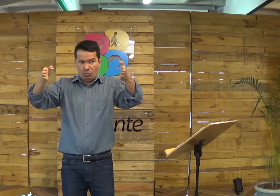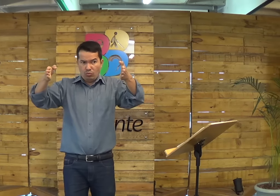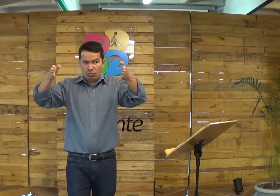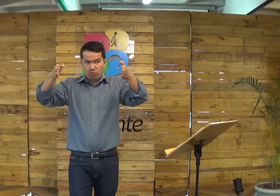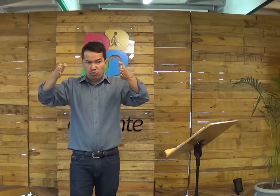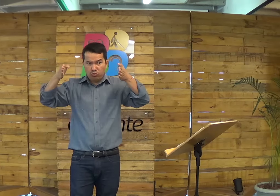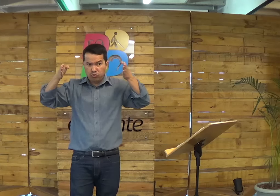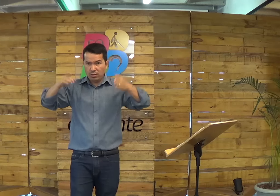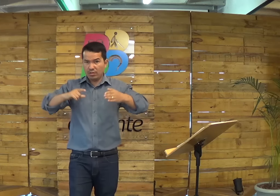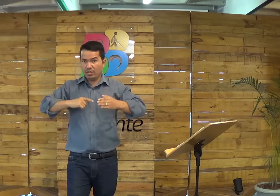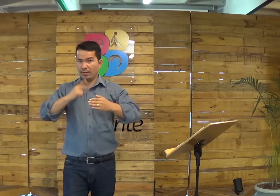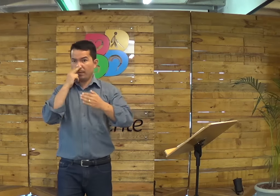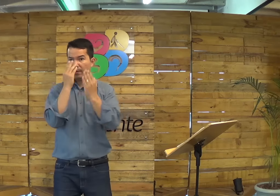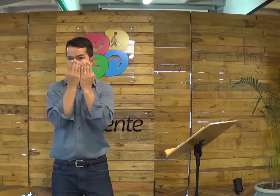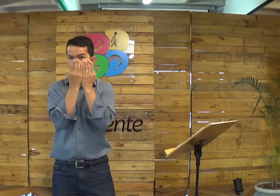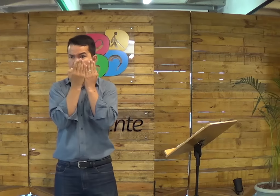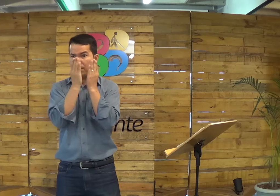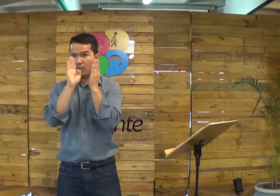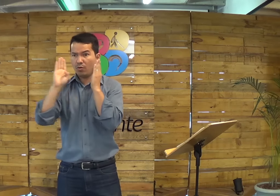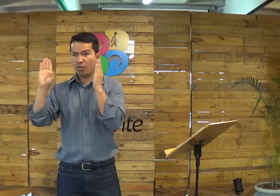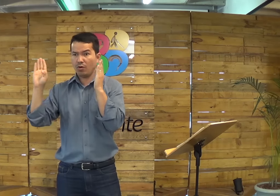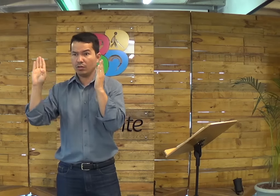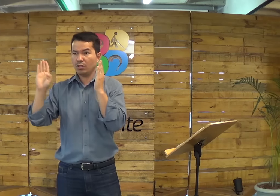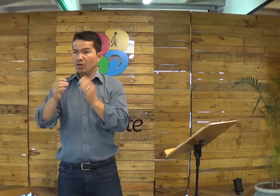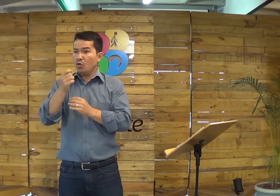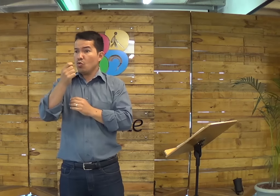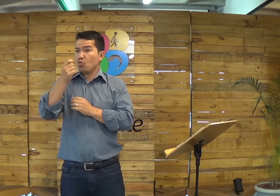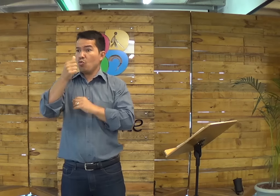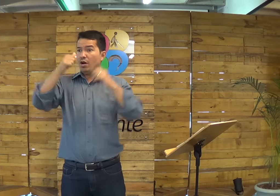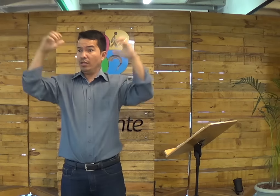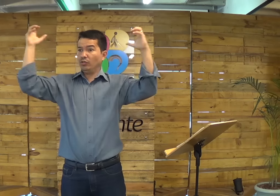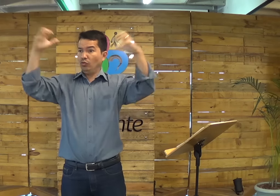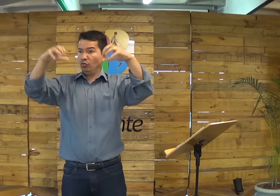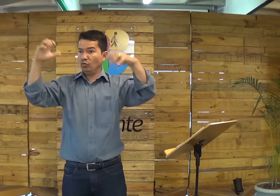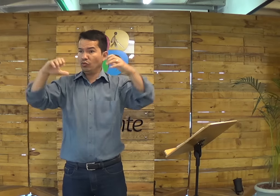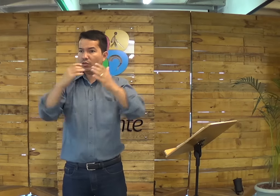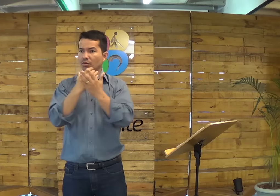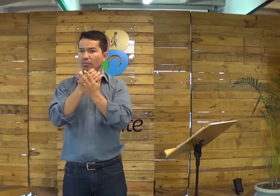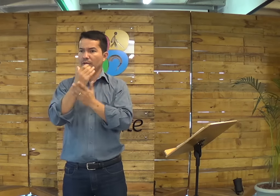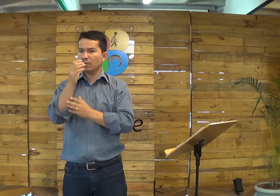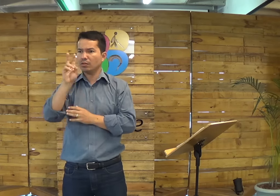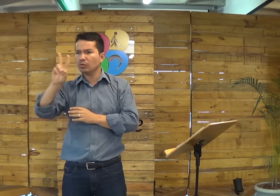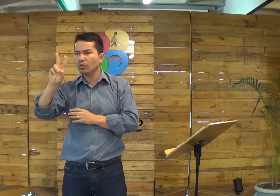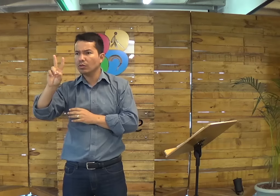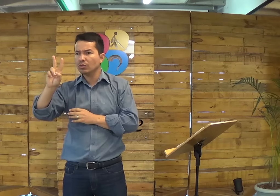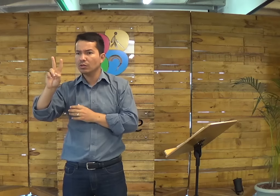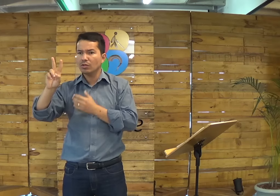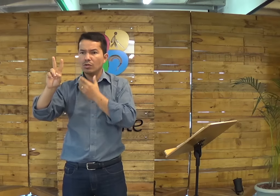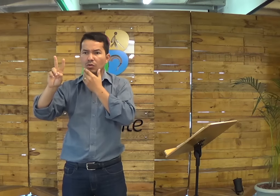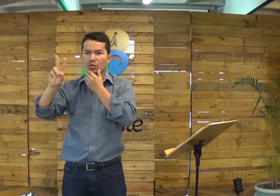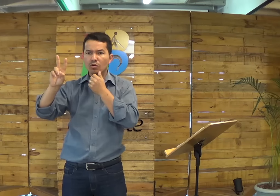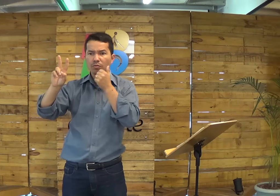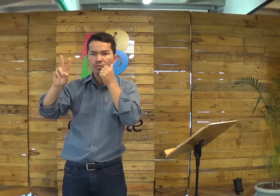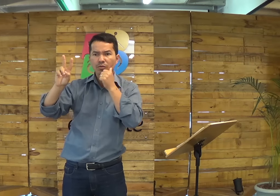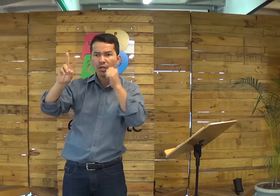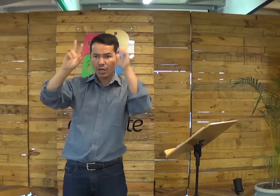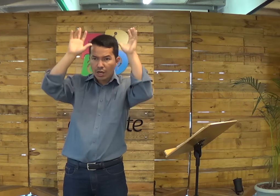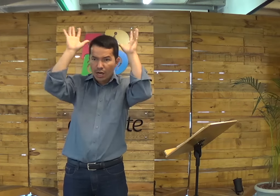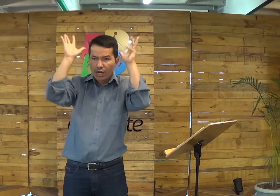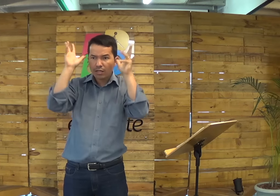arca né ele foi fazendo ali a porta tava quando né tava quase para chover